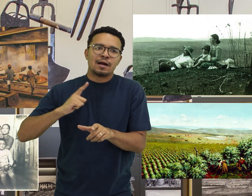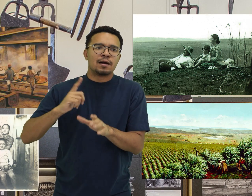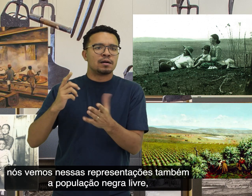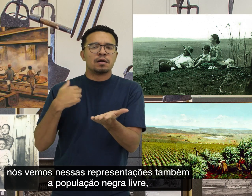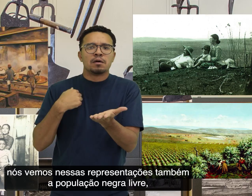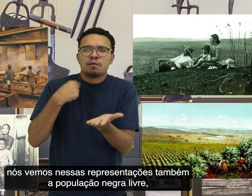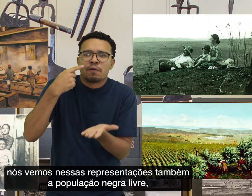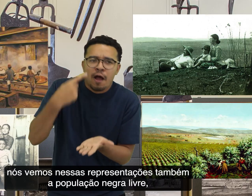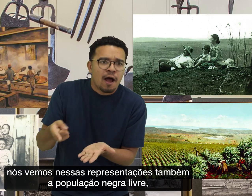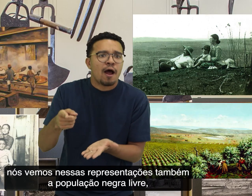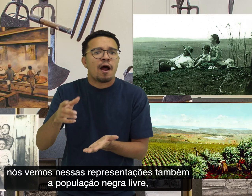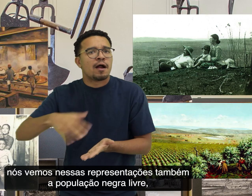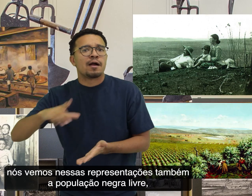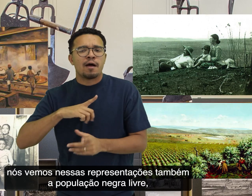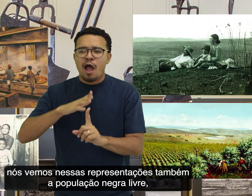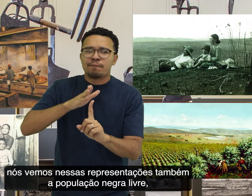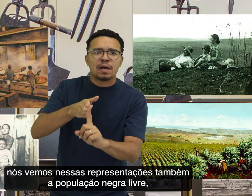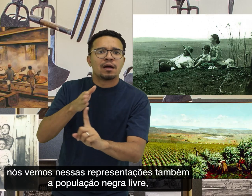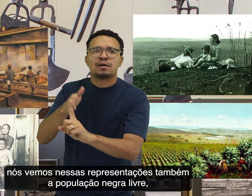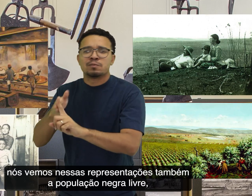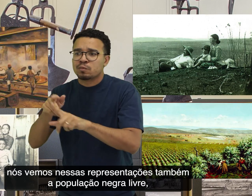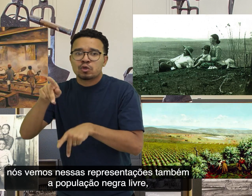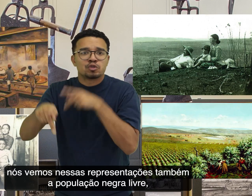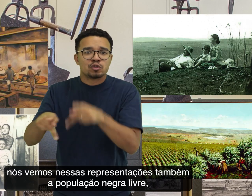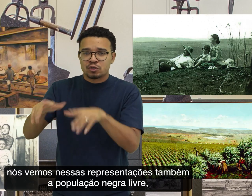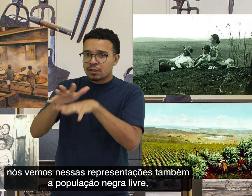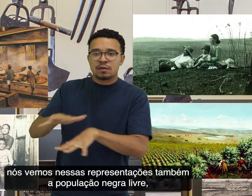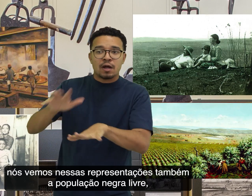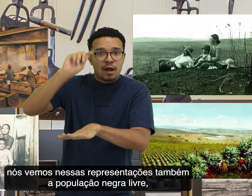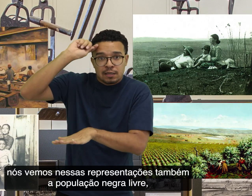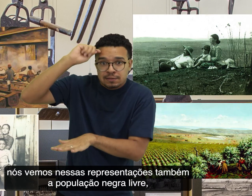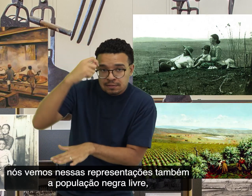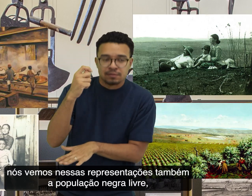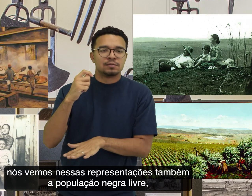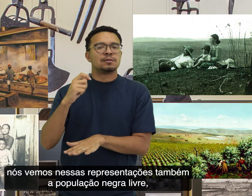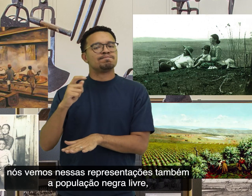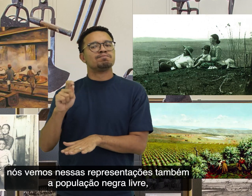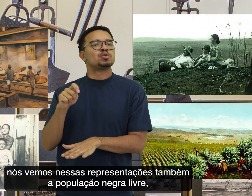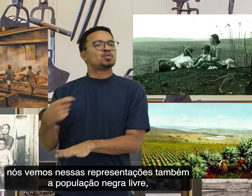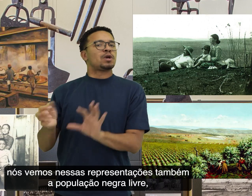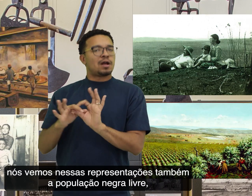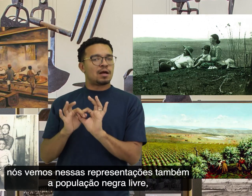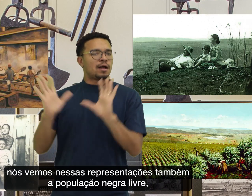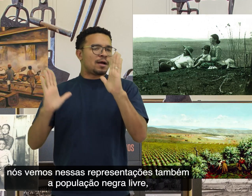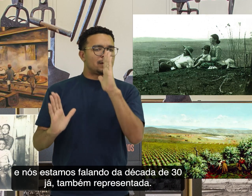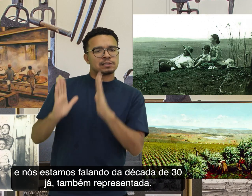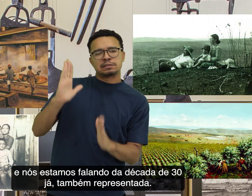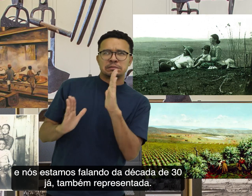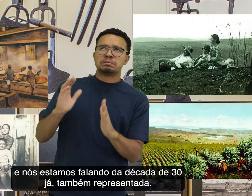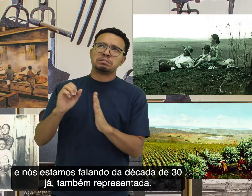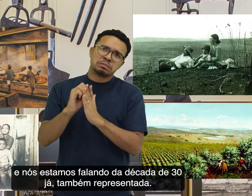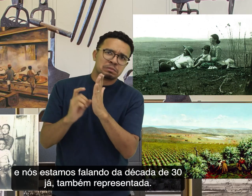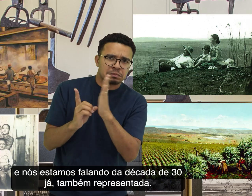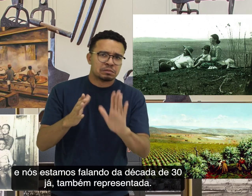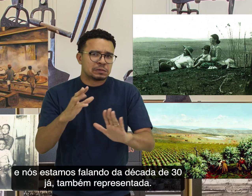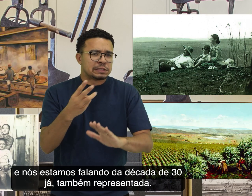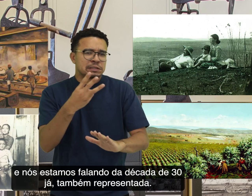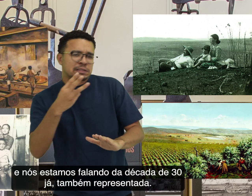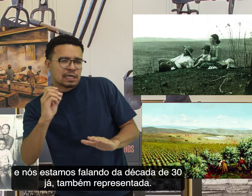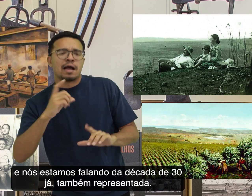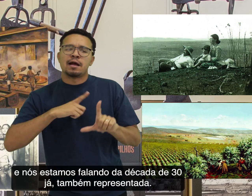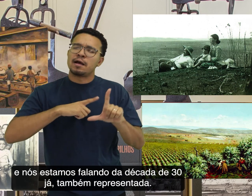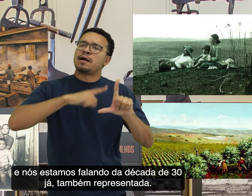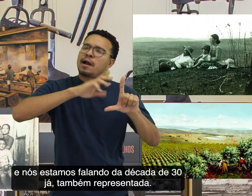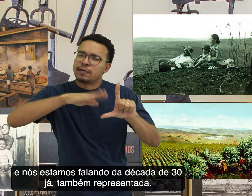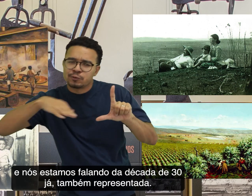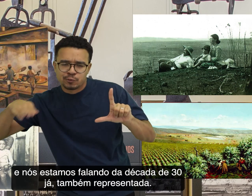imigrantes japoneses, nós vemos nessas representações também a população negra livre, né? Nós estamos falando da